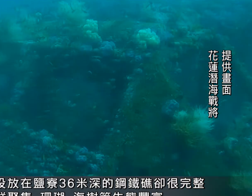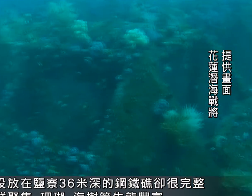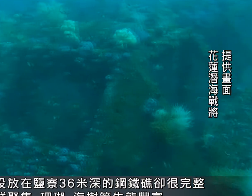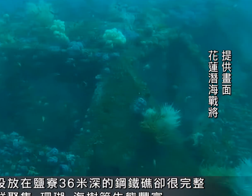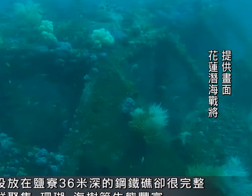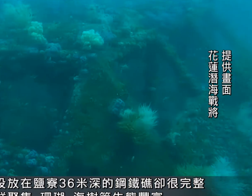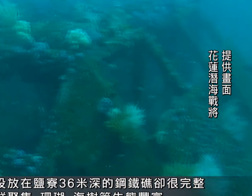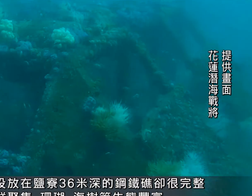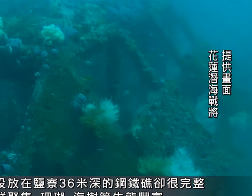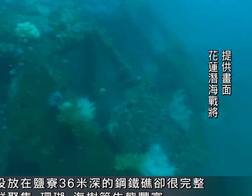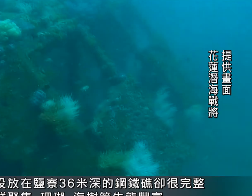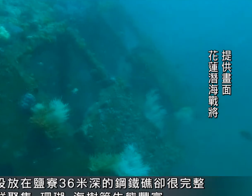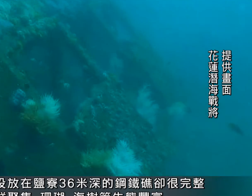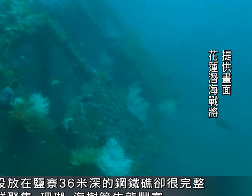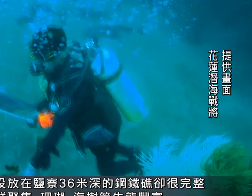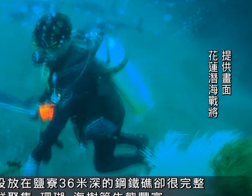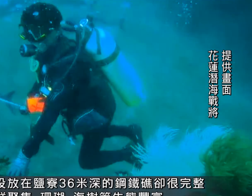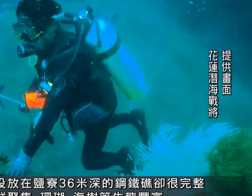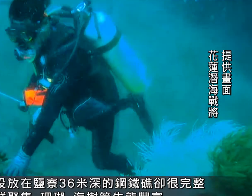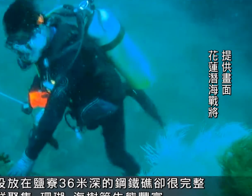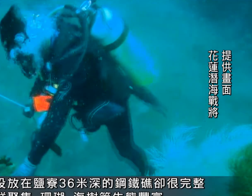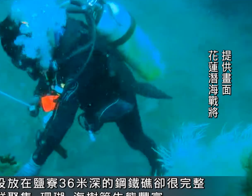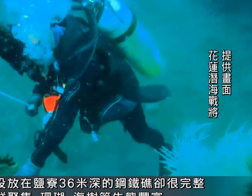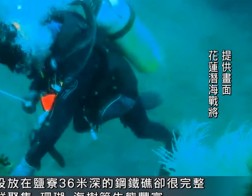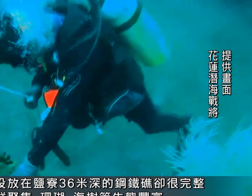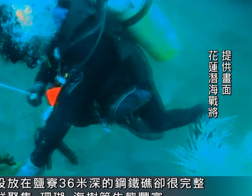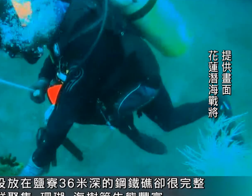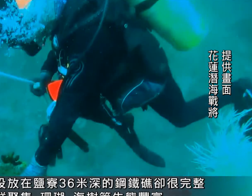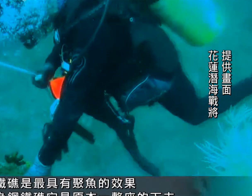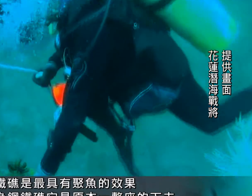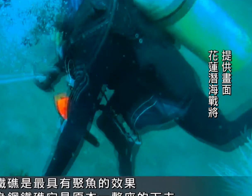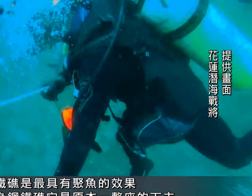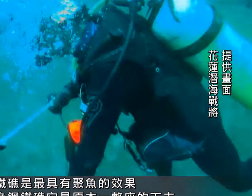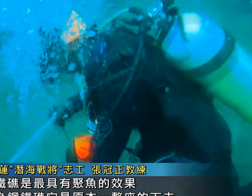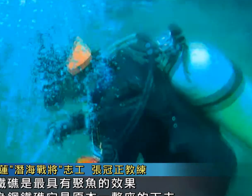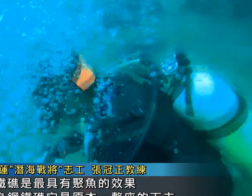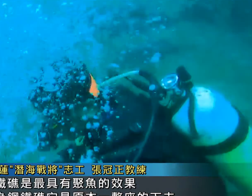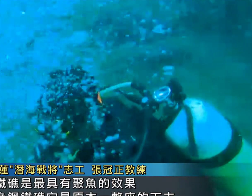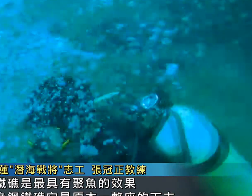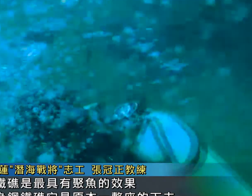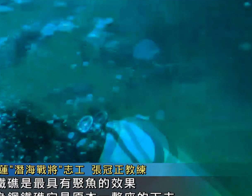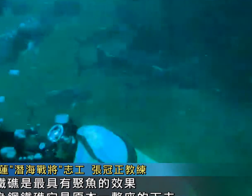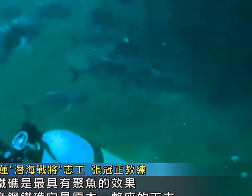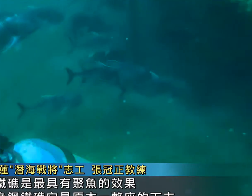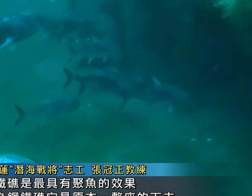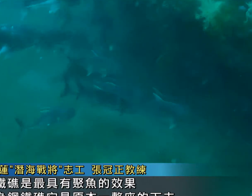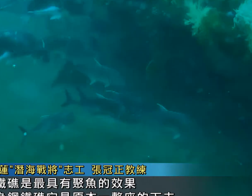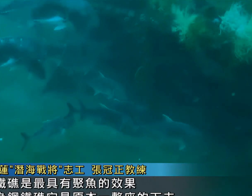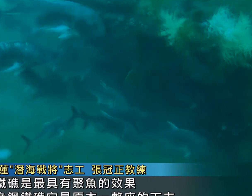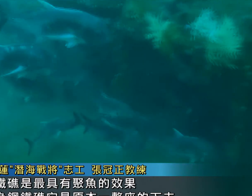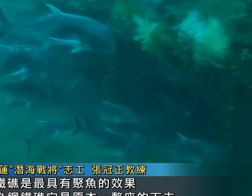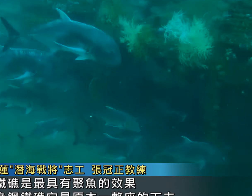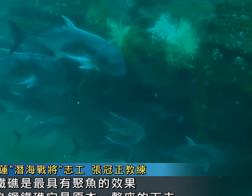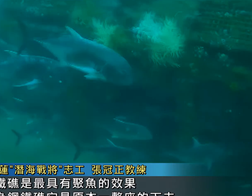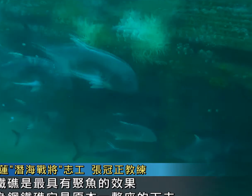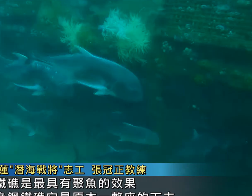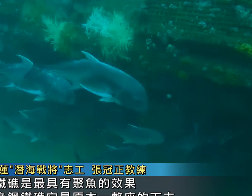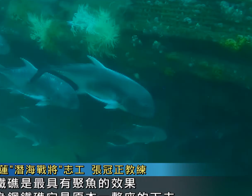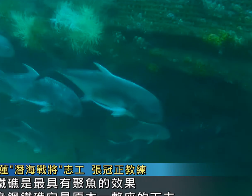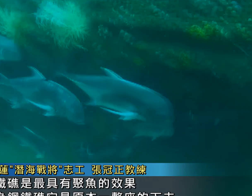整，鱼群聚集，珊瑚、海树等生态丰富。 钢铁礁是最具有聚鱼的效果，因为钢铁礁它是原本